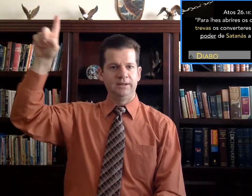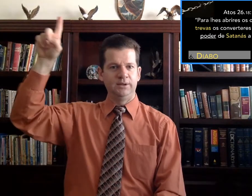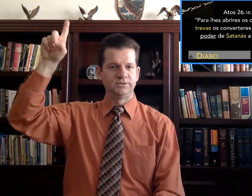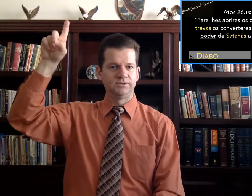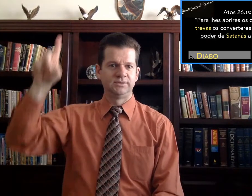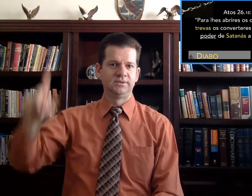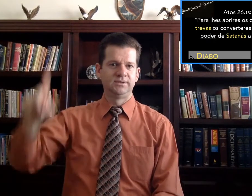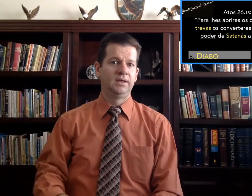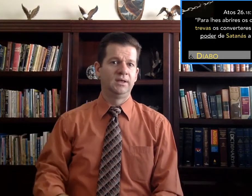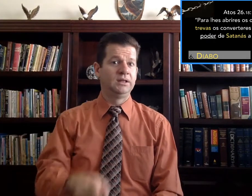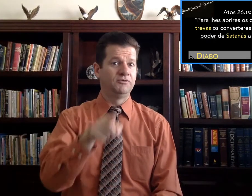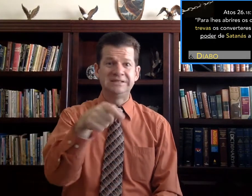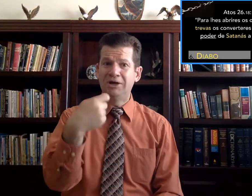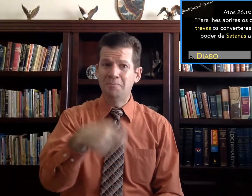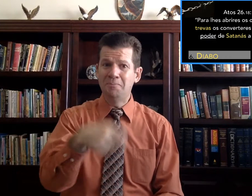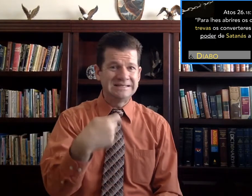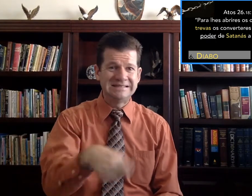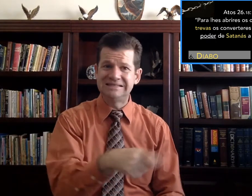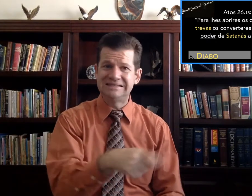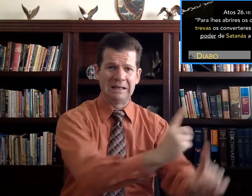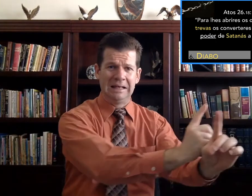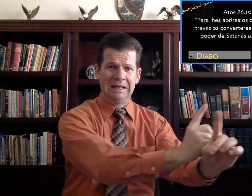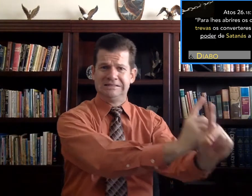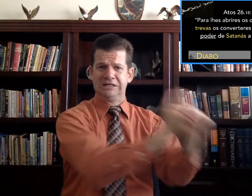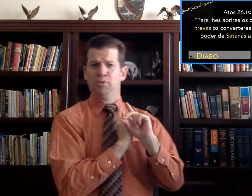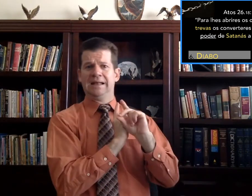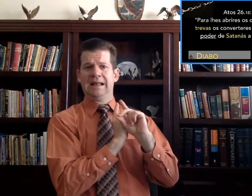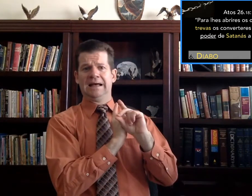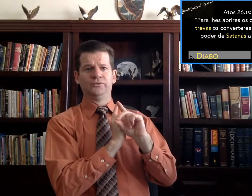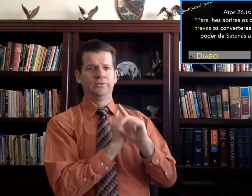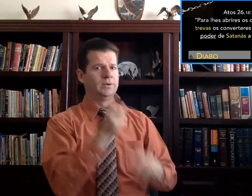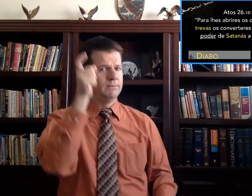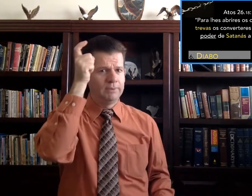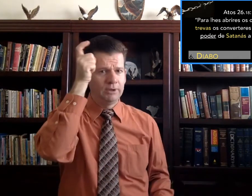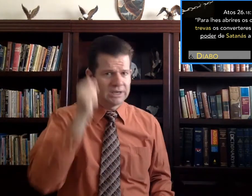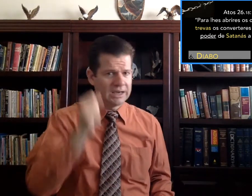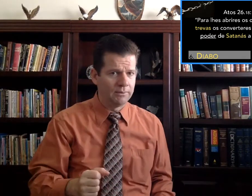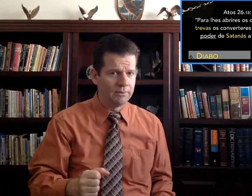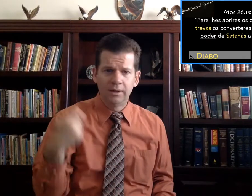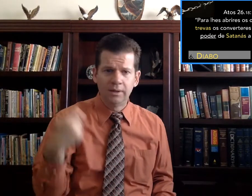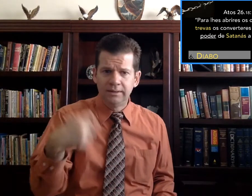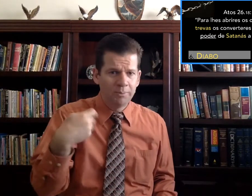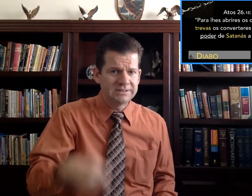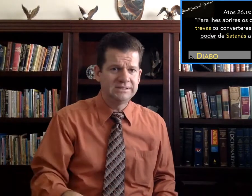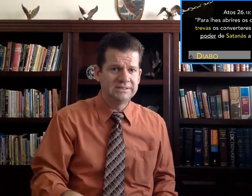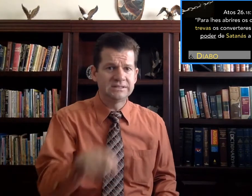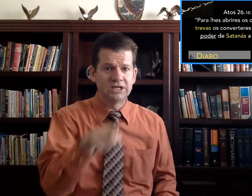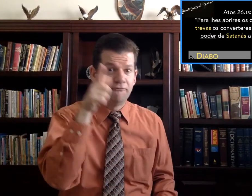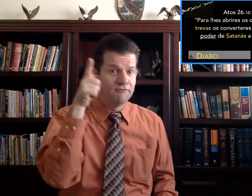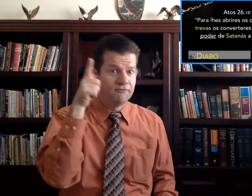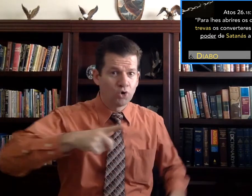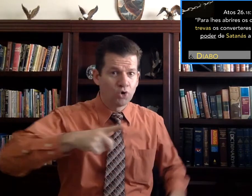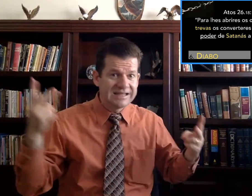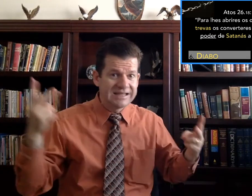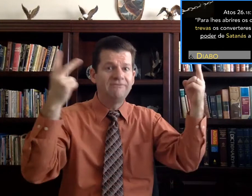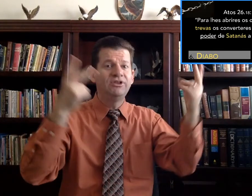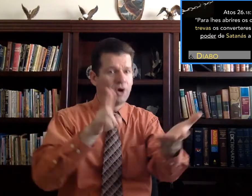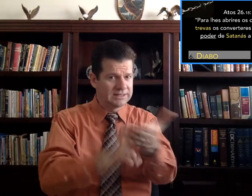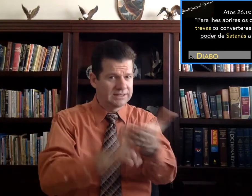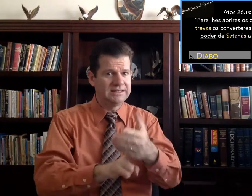Deus. Então você não precisa ser dominado pelo diabo. Não precisa. Você consegue vitória sim.